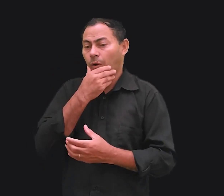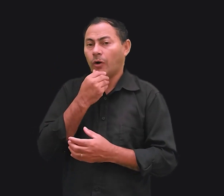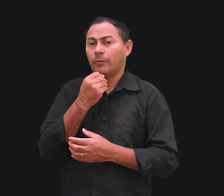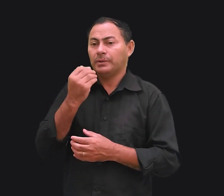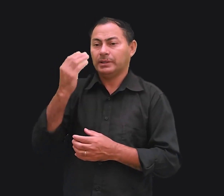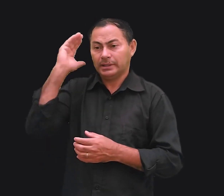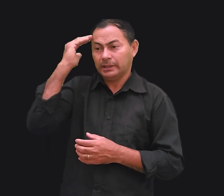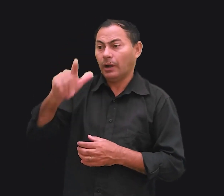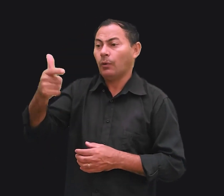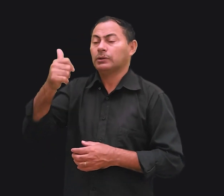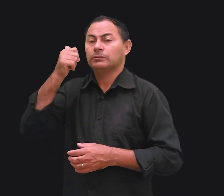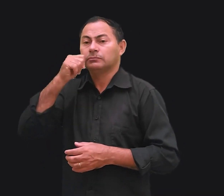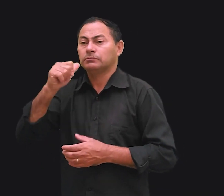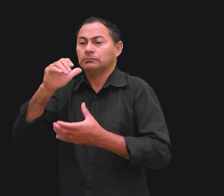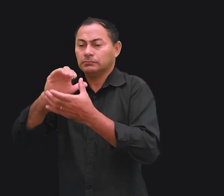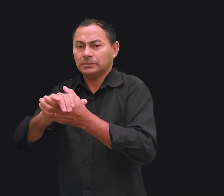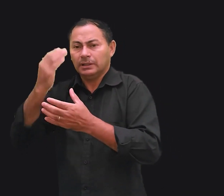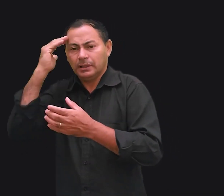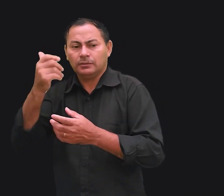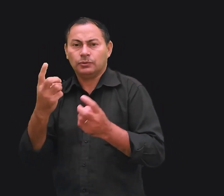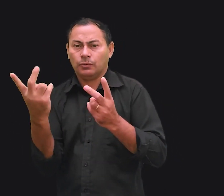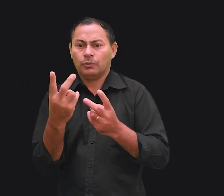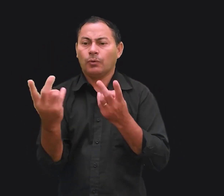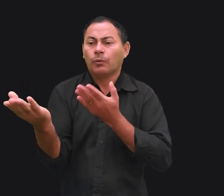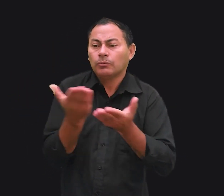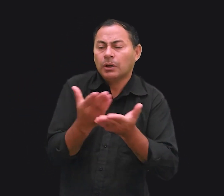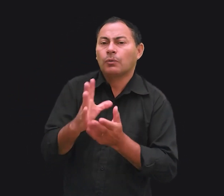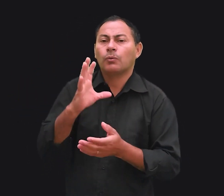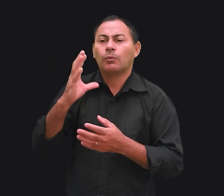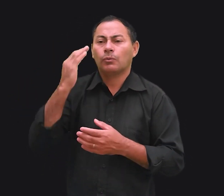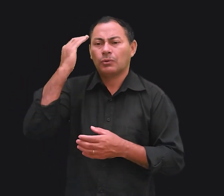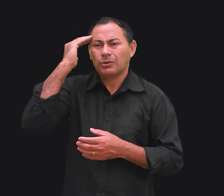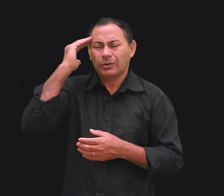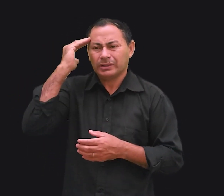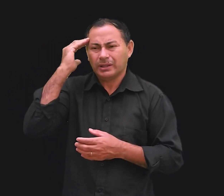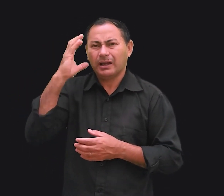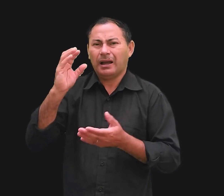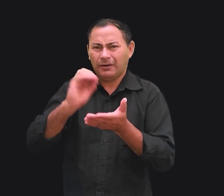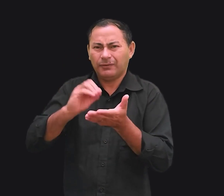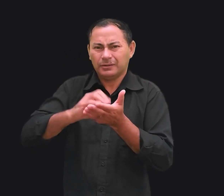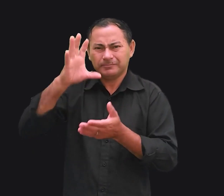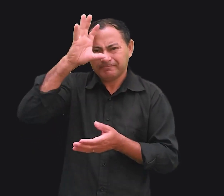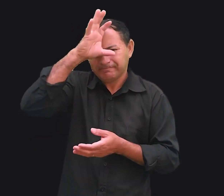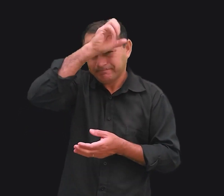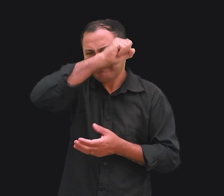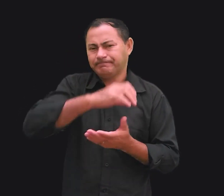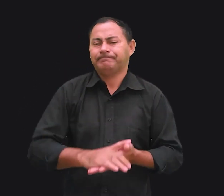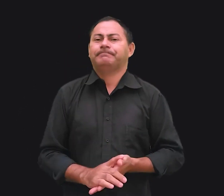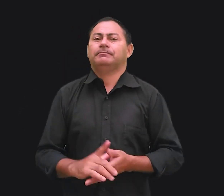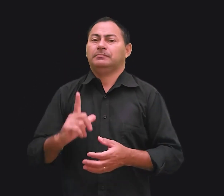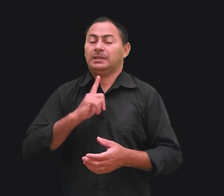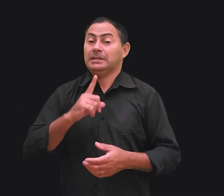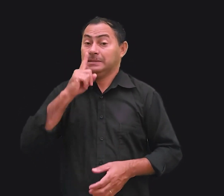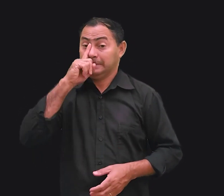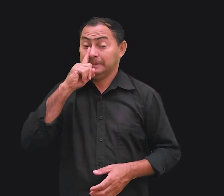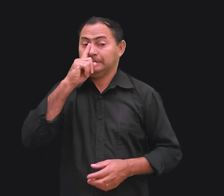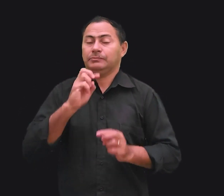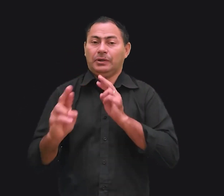deve entender o outro para que a unidade e o relacionamento cresçam. A falta de compreensão constitui-se em grande perigo para